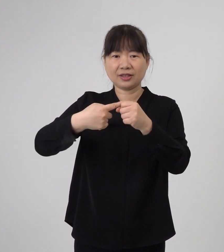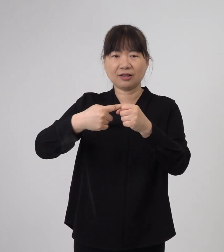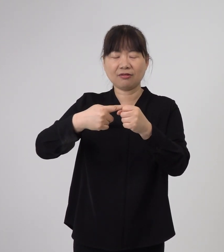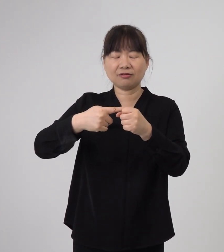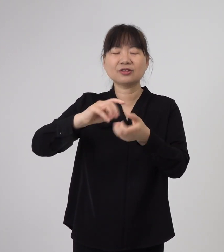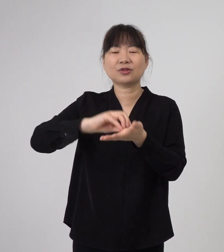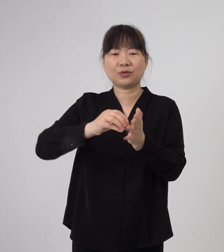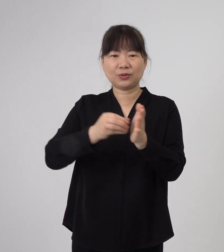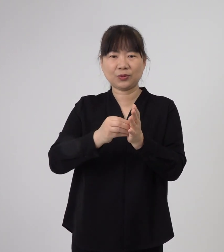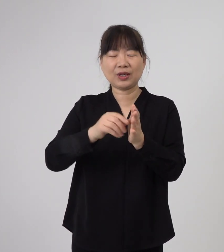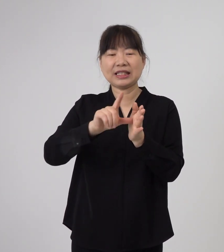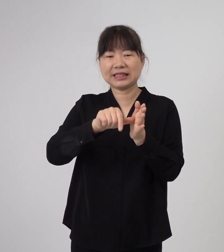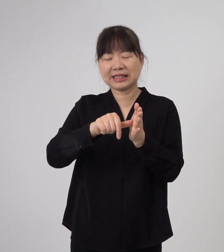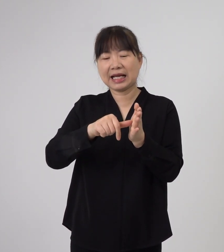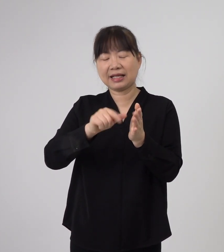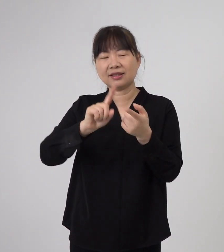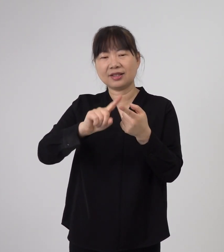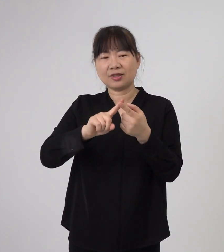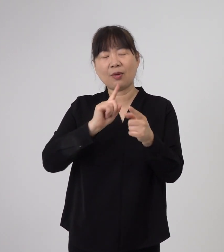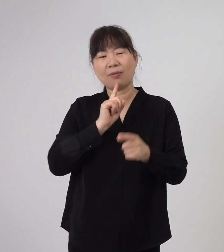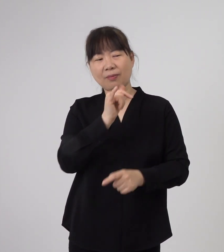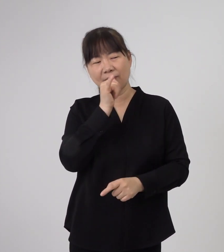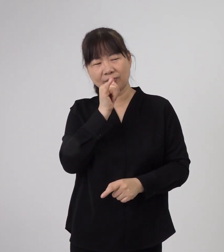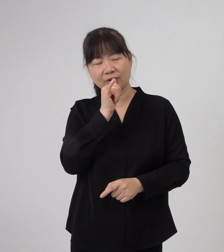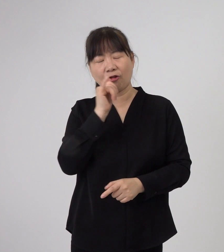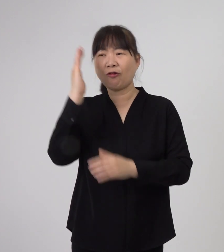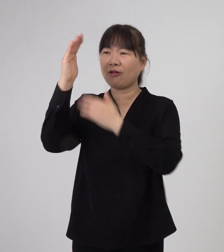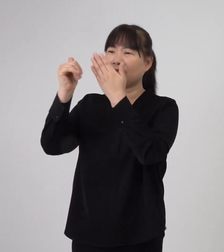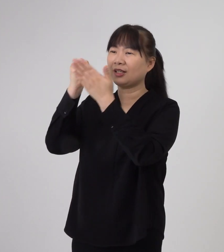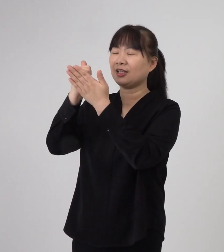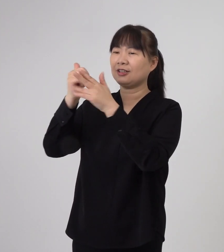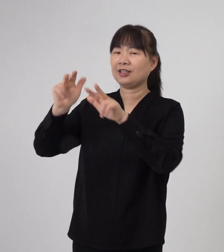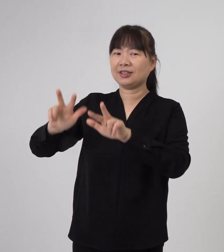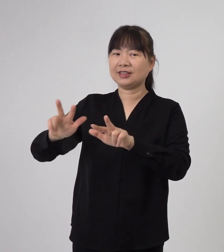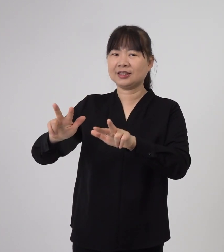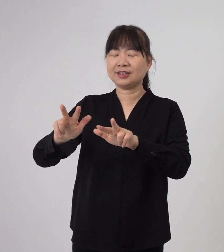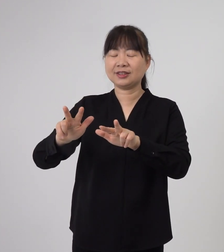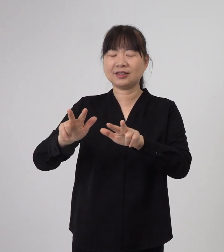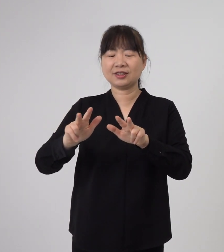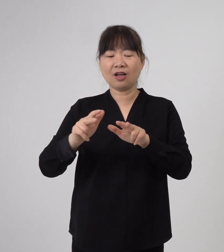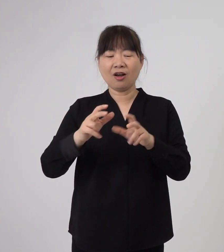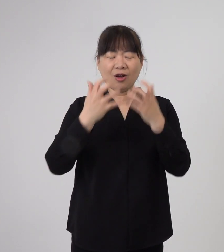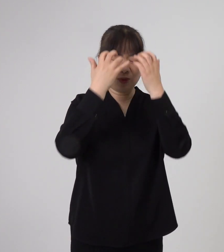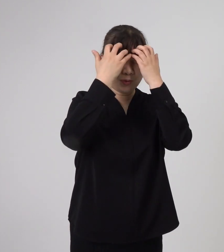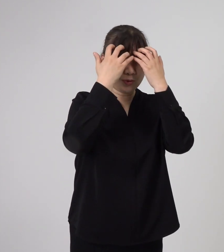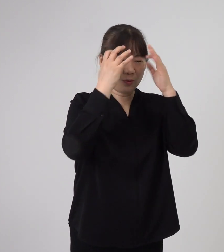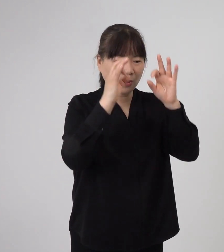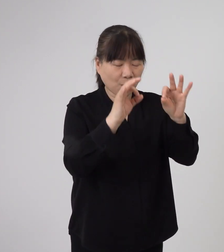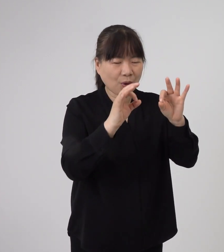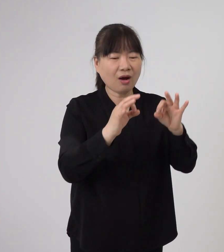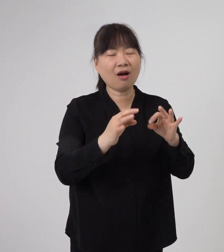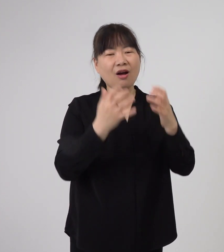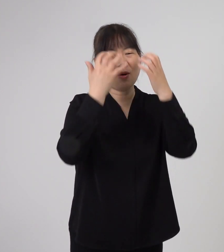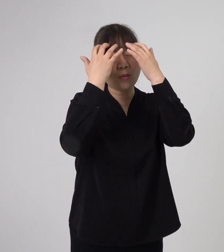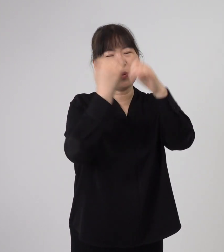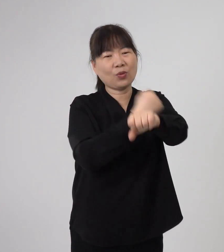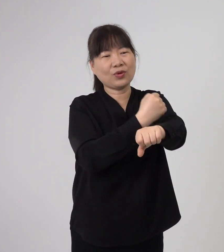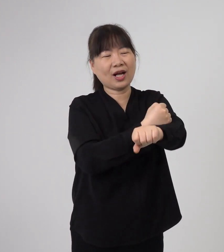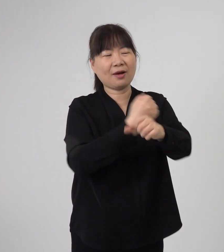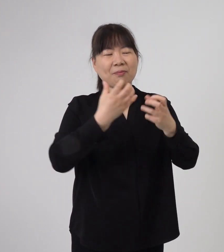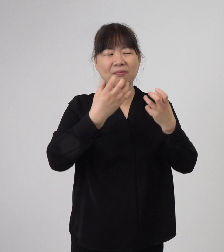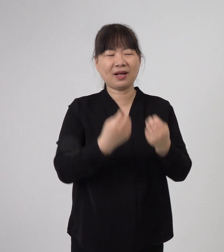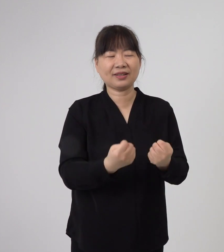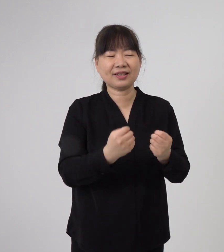거예요. 그러니까 이들의 고통을 하나님이 지금 금방 보고 굉장히 고생하고 있네? 이런 게